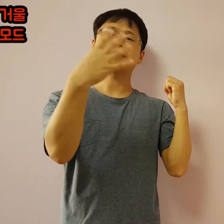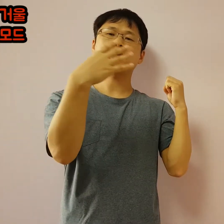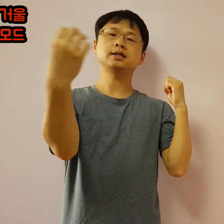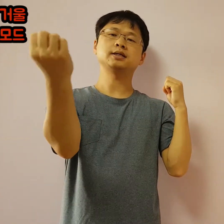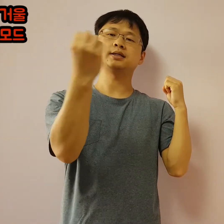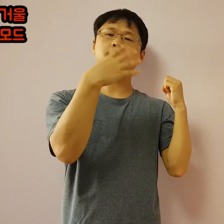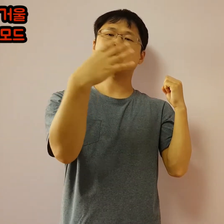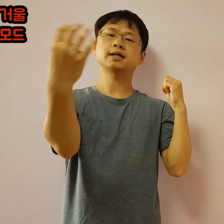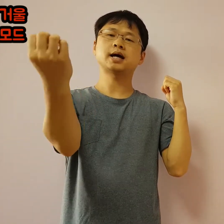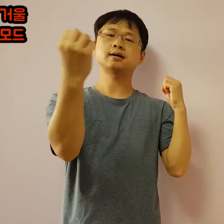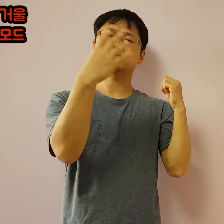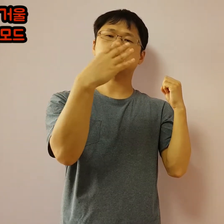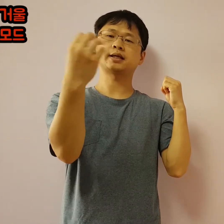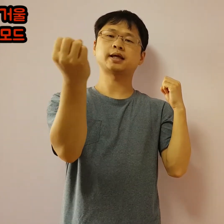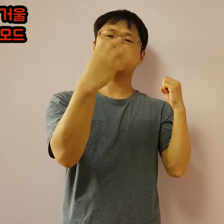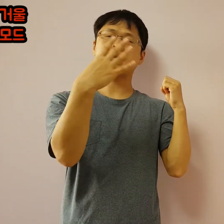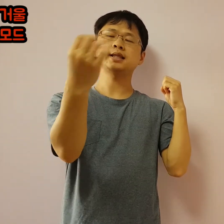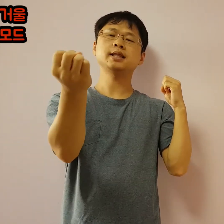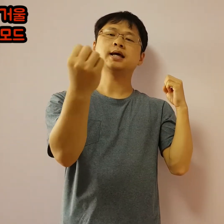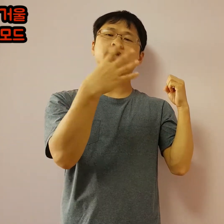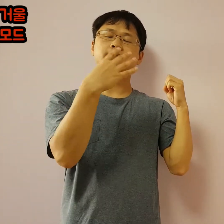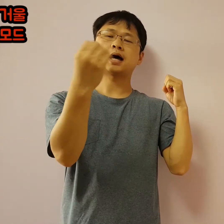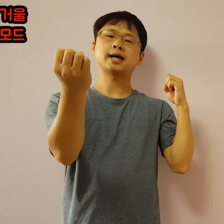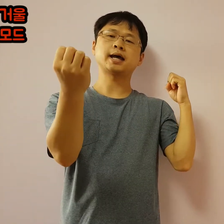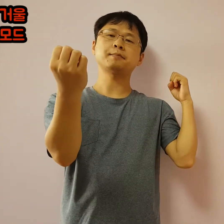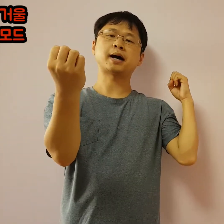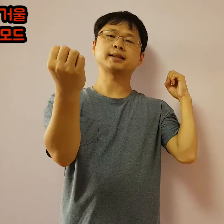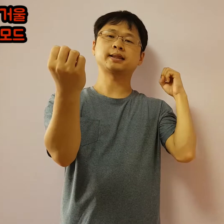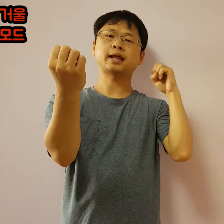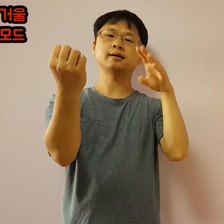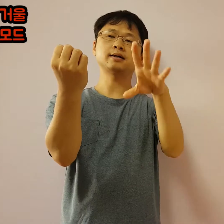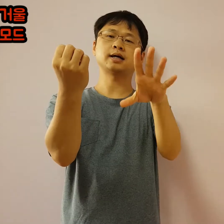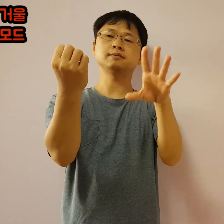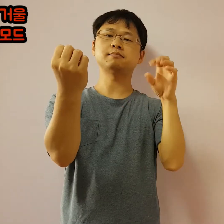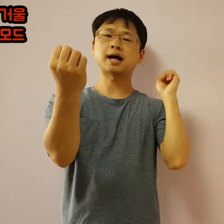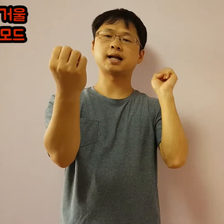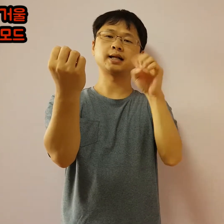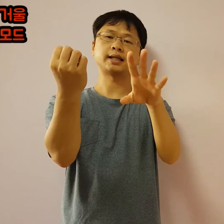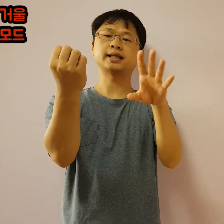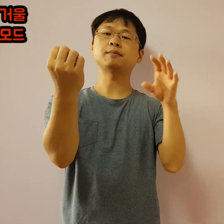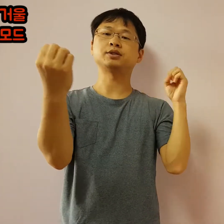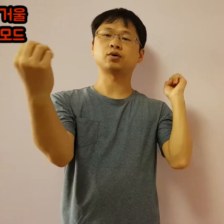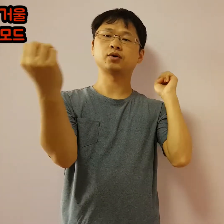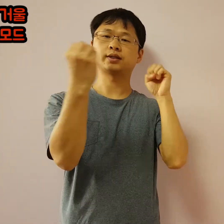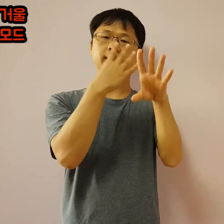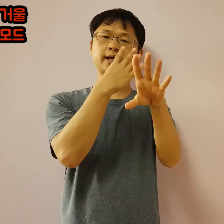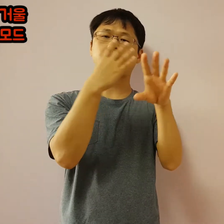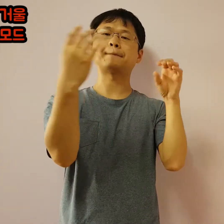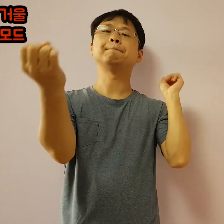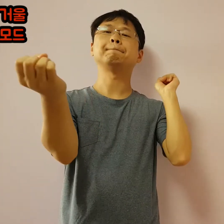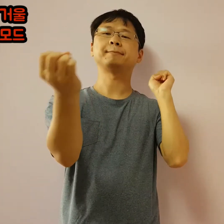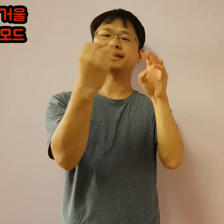상대방이 이야기한 것에 대한 나의 맞대응하는 말, 대답이죠. 대답.